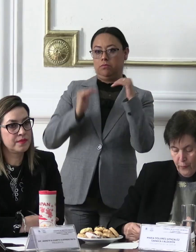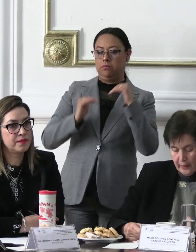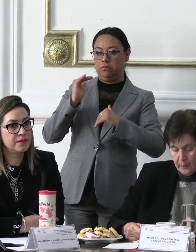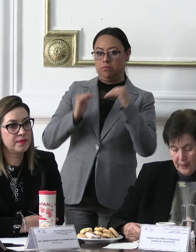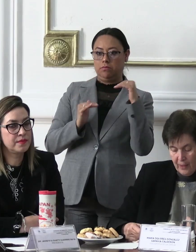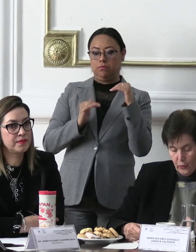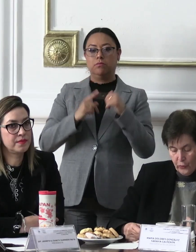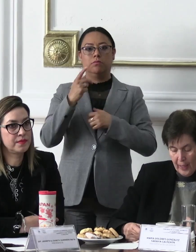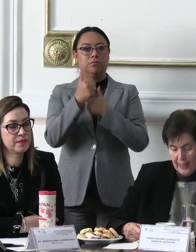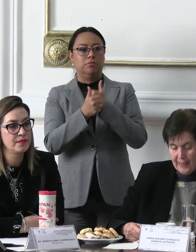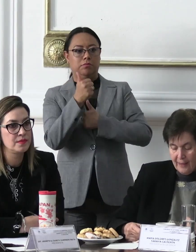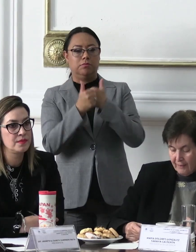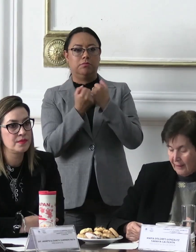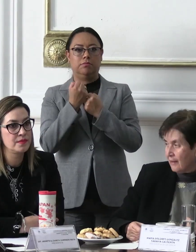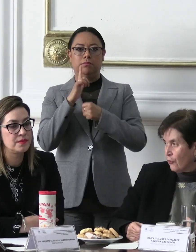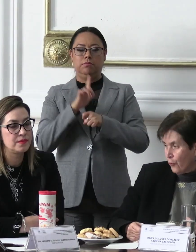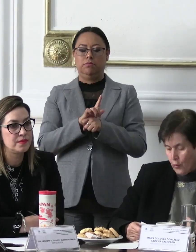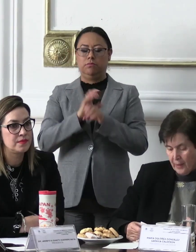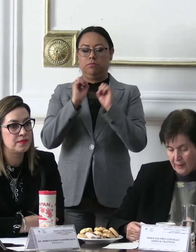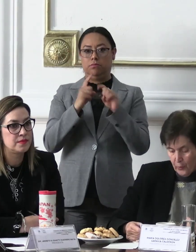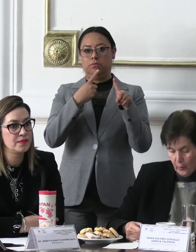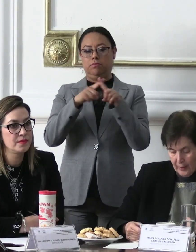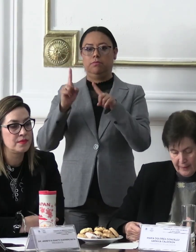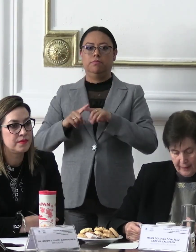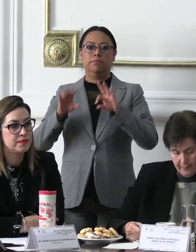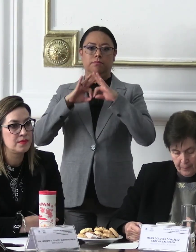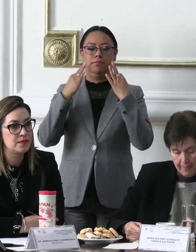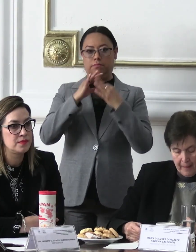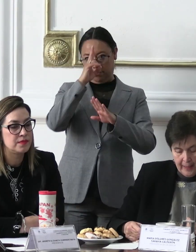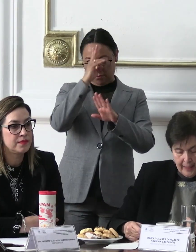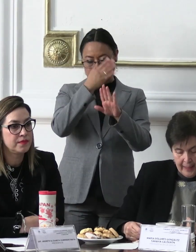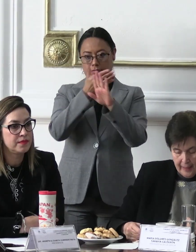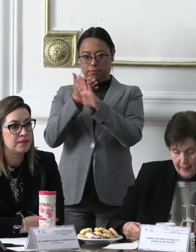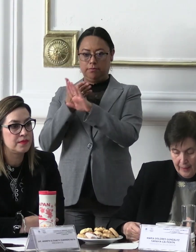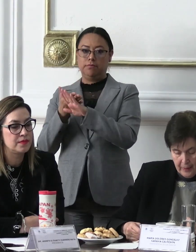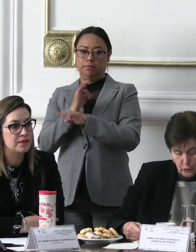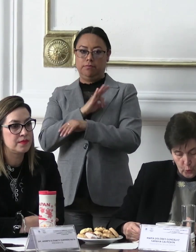la conflictividad social y distintas formas de violencia.